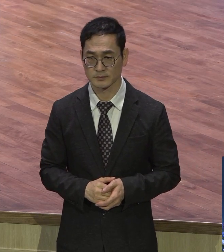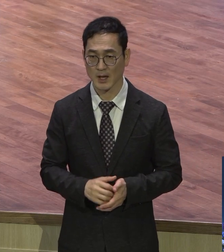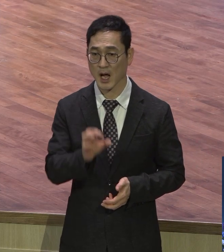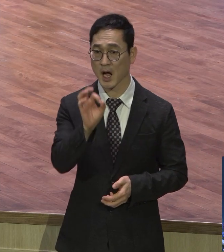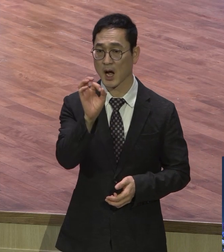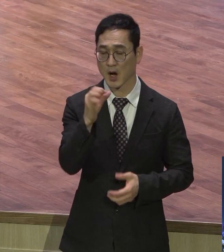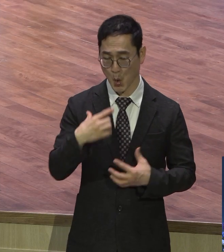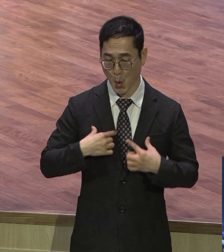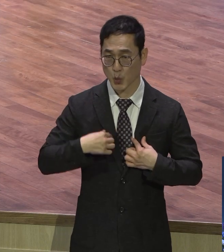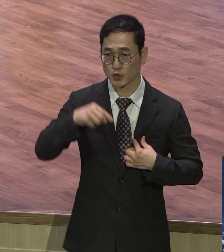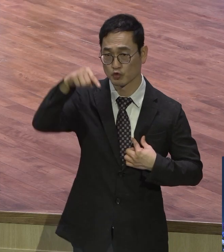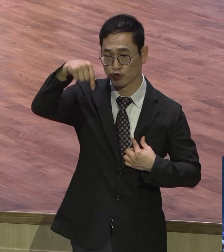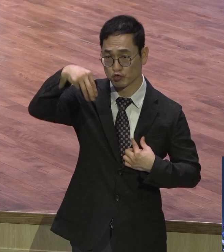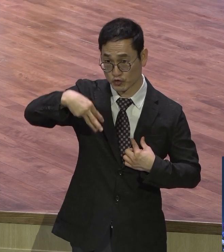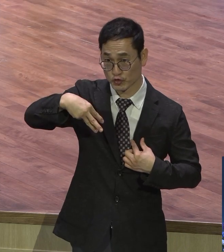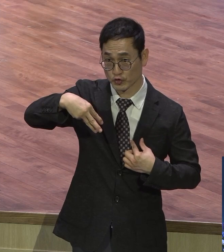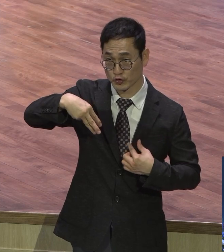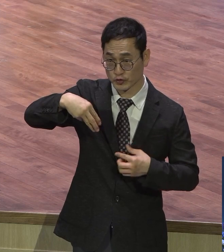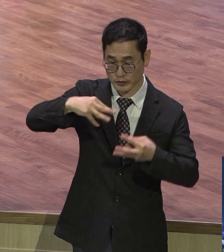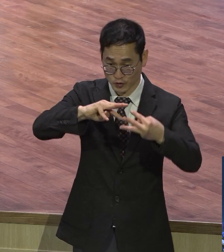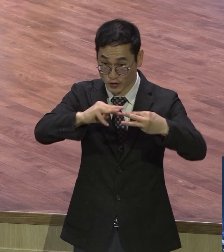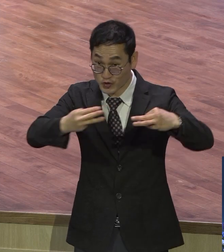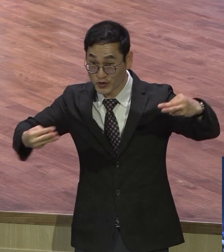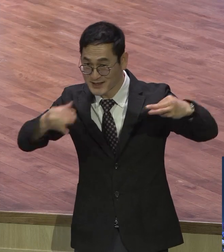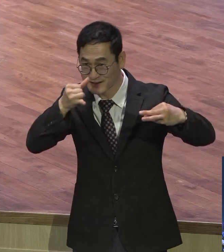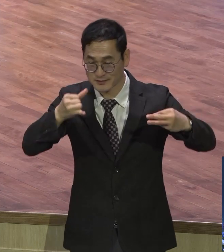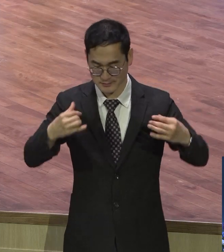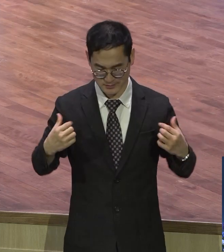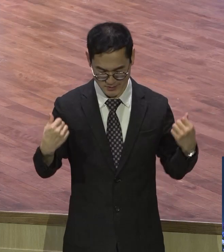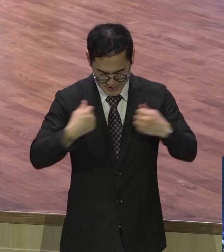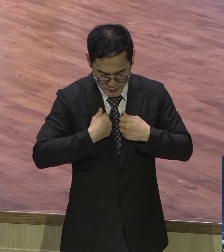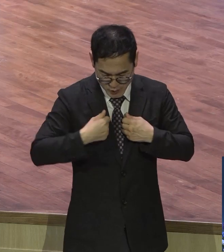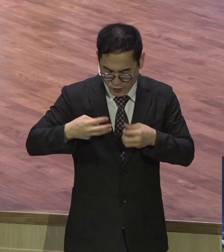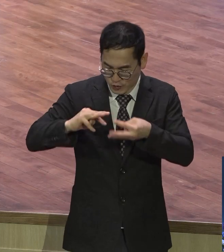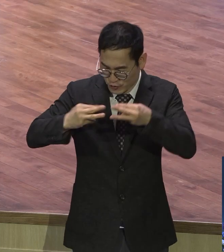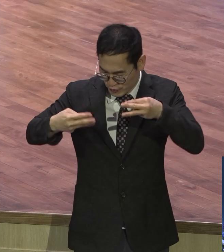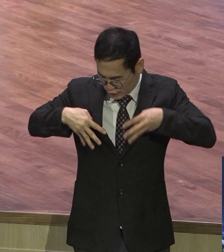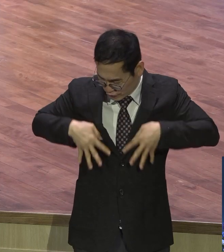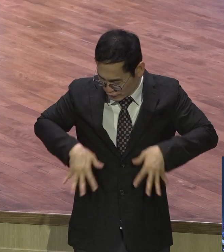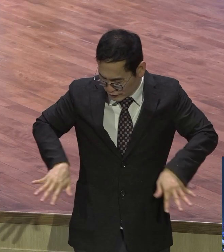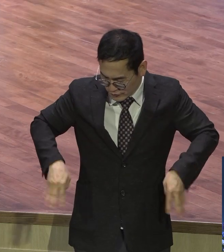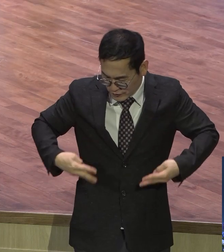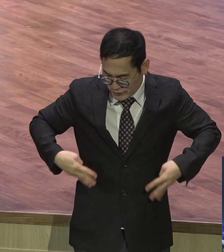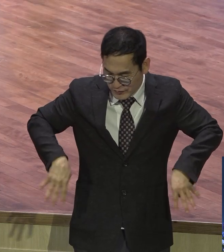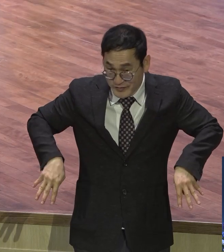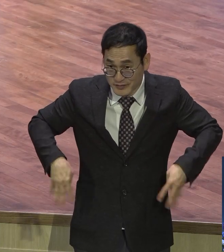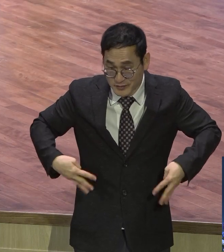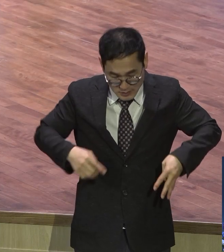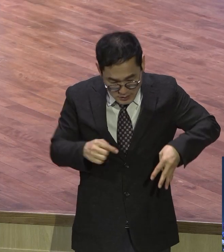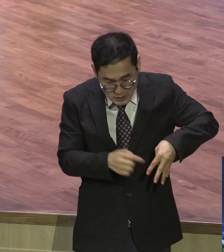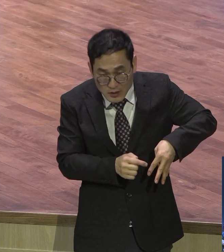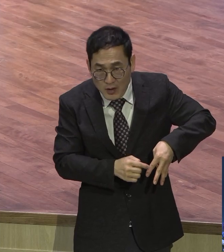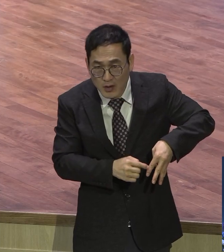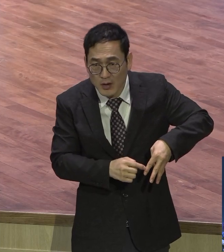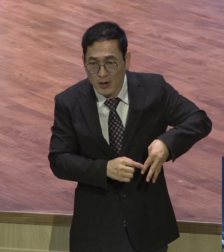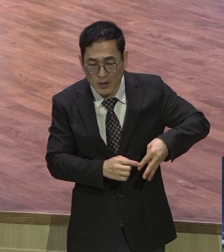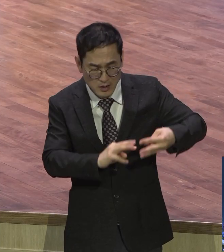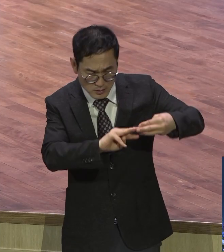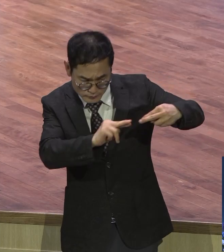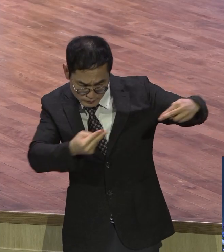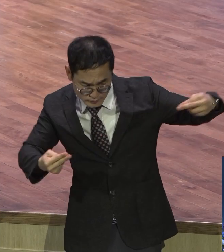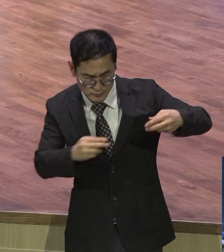감고 그 다음에는 열 세 번을 또 감아요 이렇게 하는 이유가 뭐냐 유대인들의 신앙 고백이 담겨져